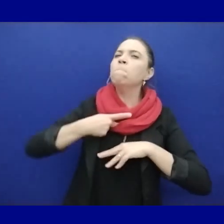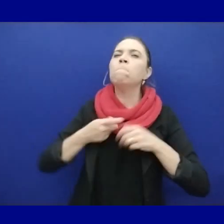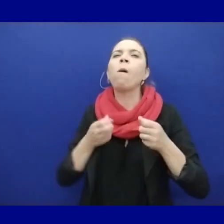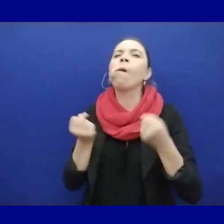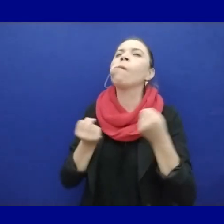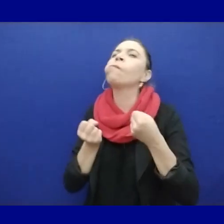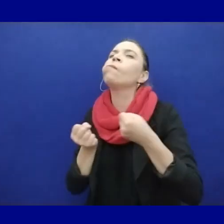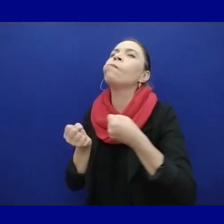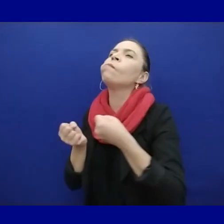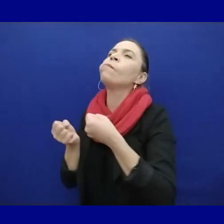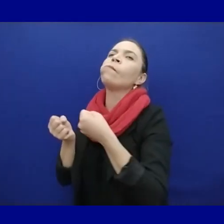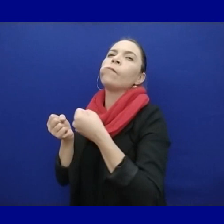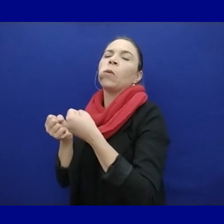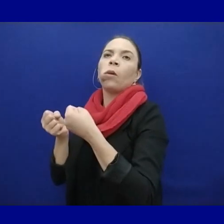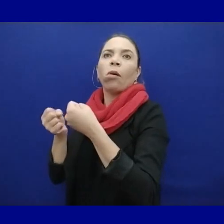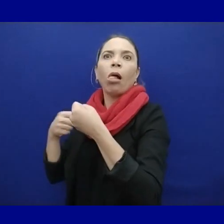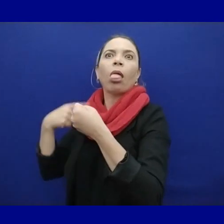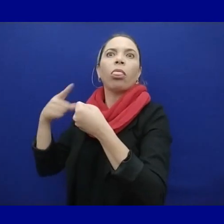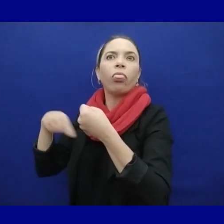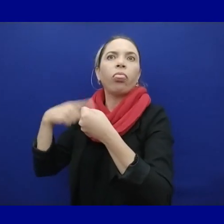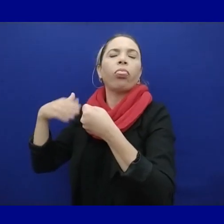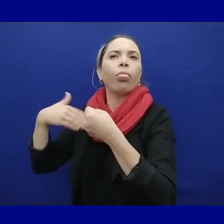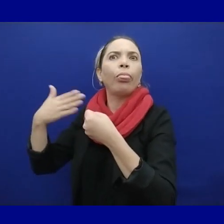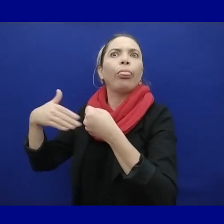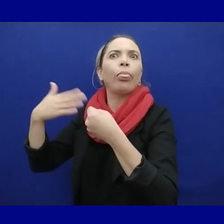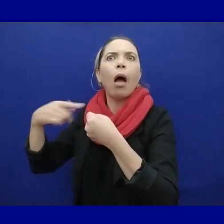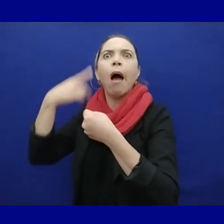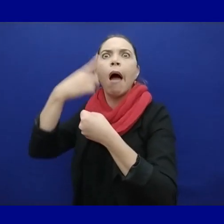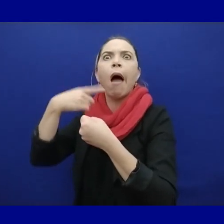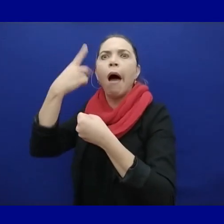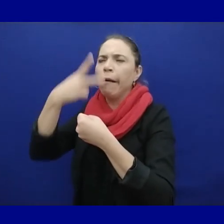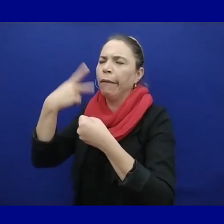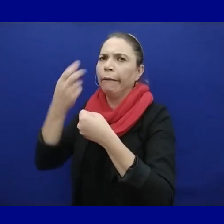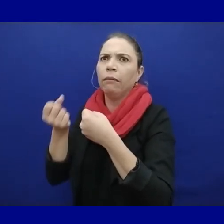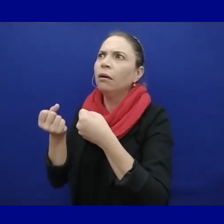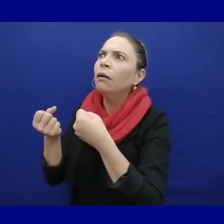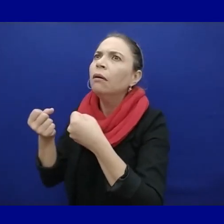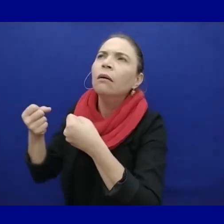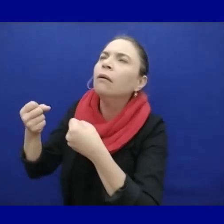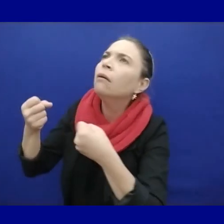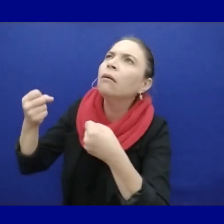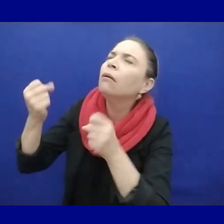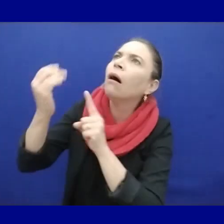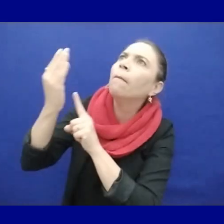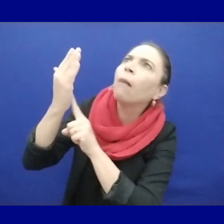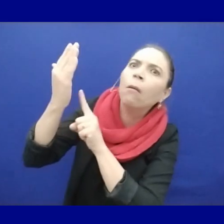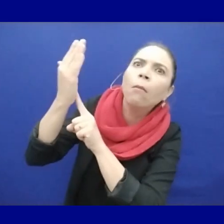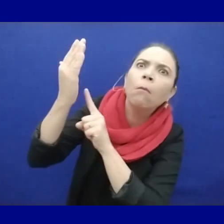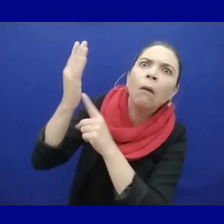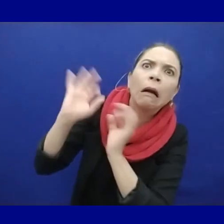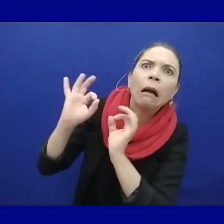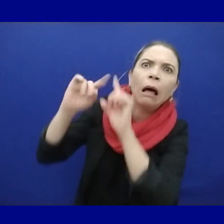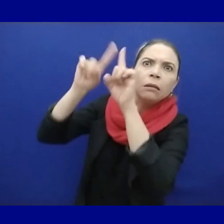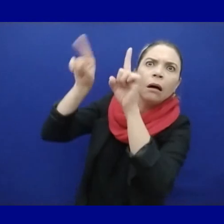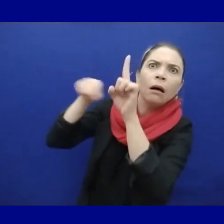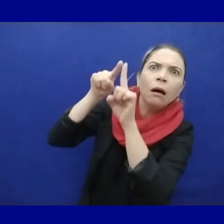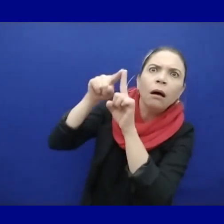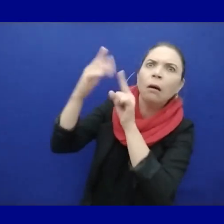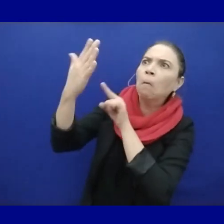rota. Muito tempo depois, ao perceber que nenhuma placa de